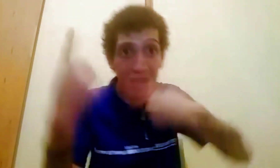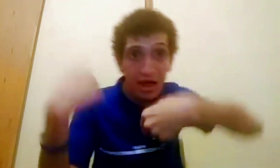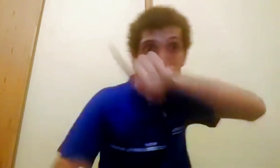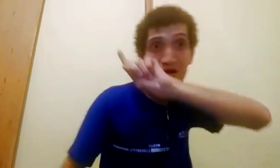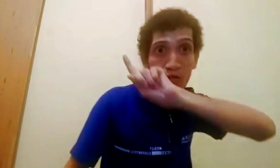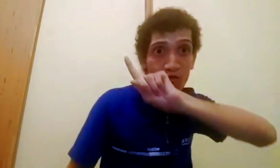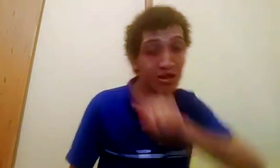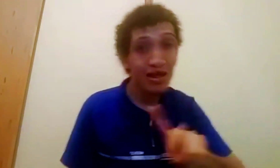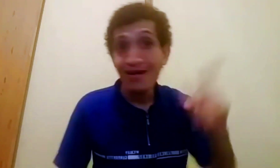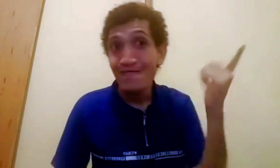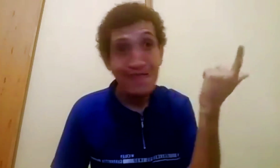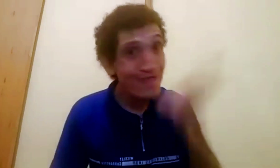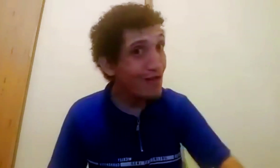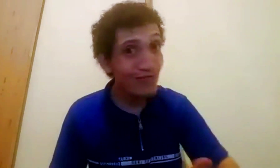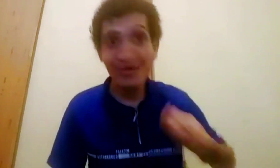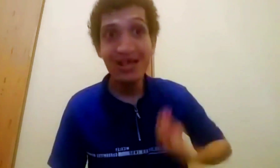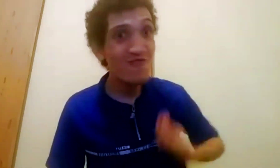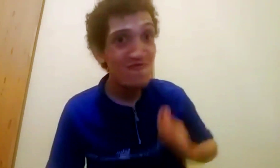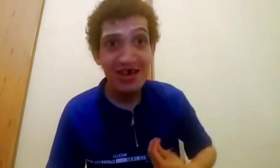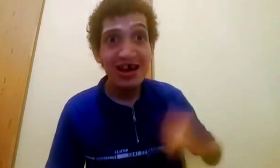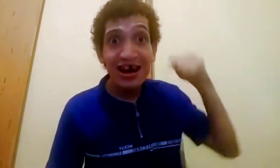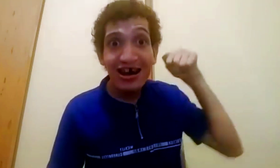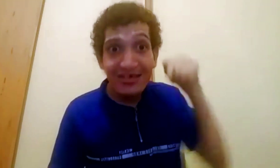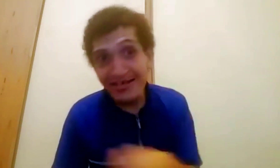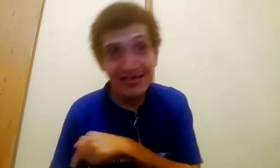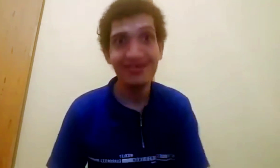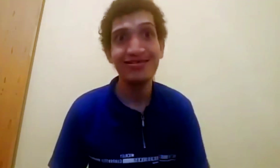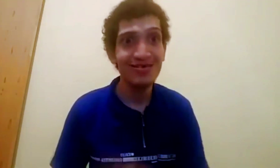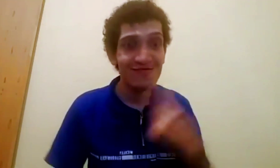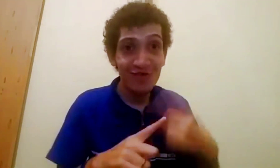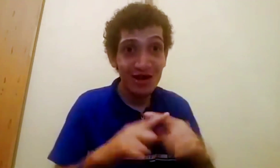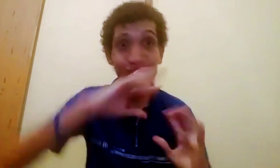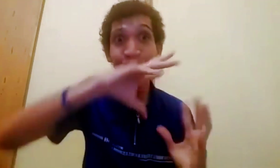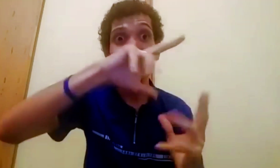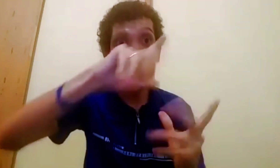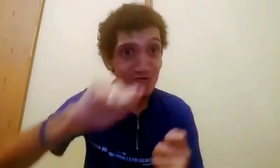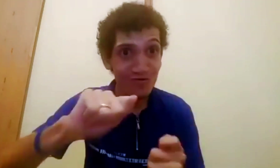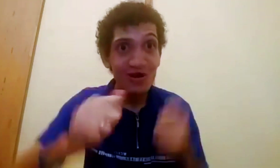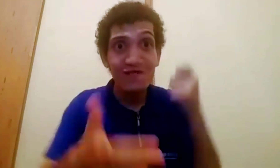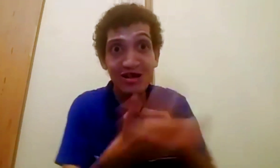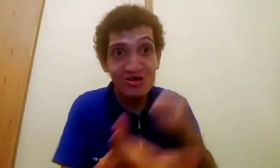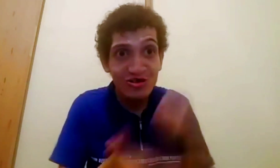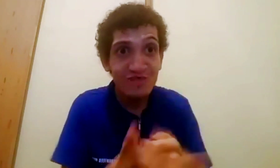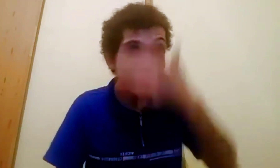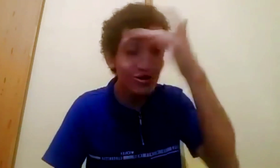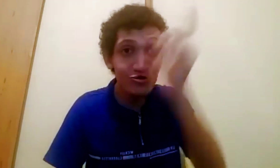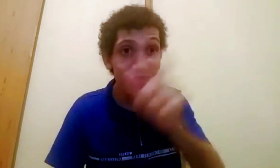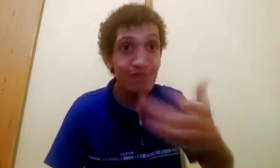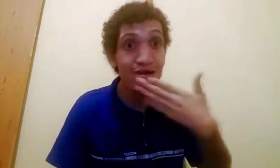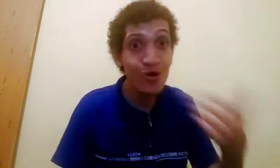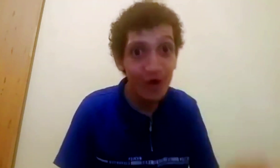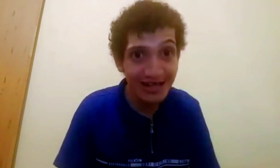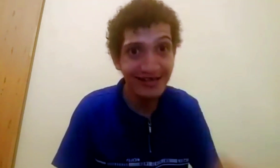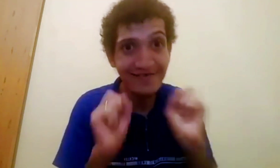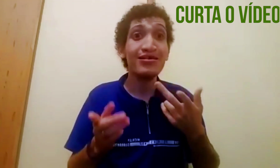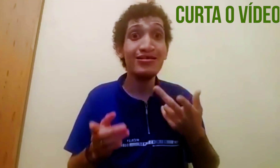né? Evoluir, não vai conseguir viver aqui, porque o mundo vai viver pessoas melhores. E